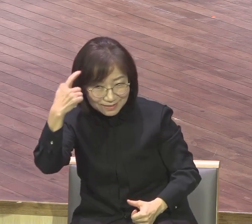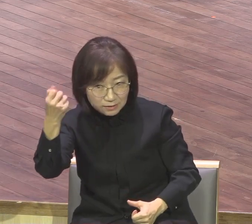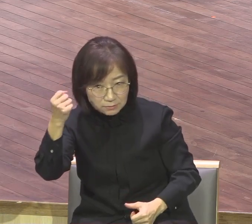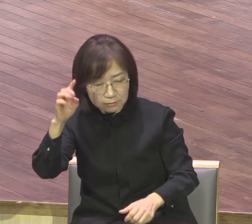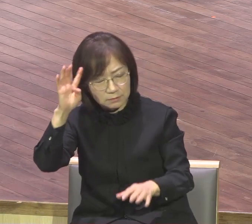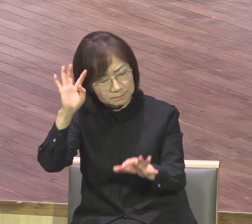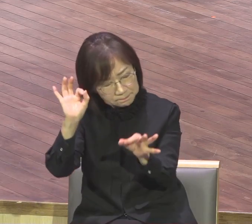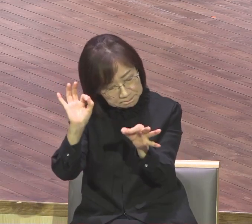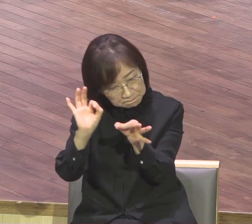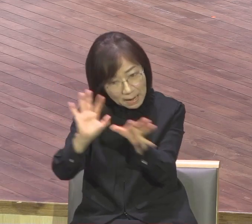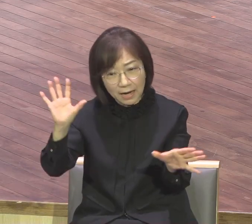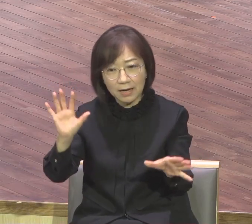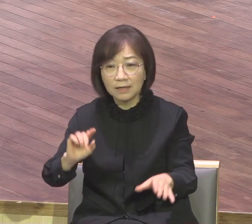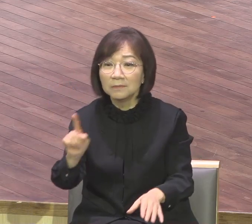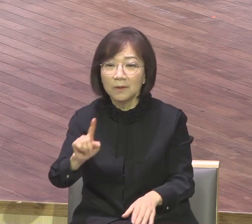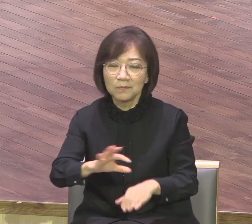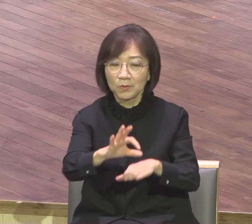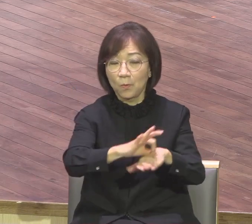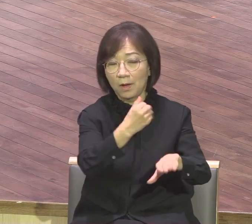el rey le contestó así.